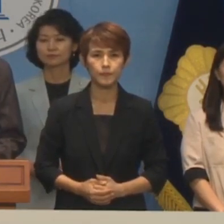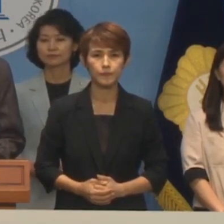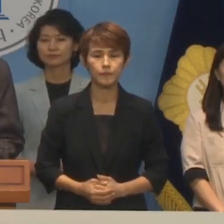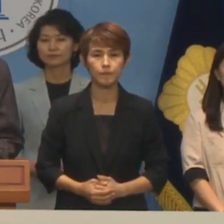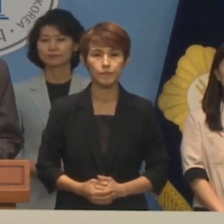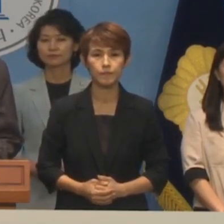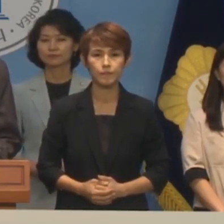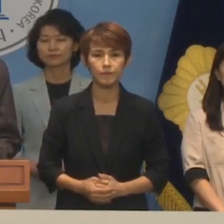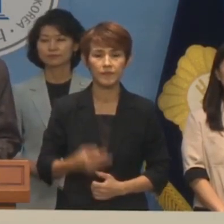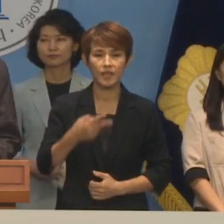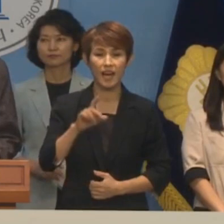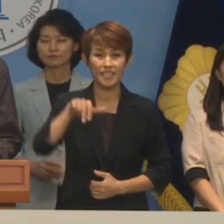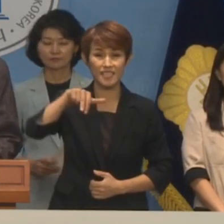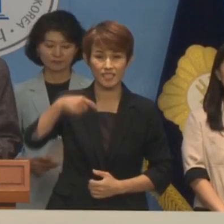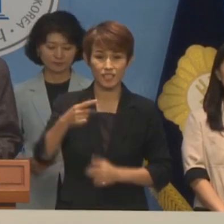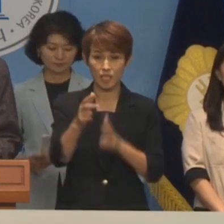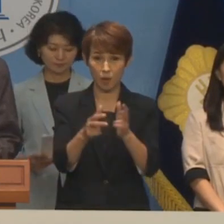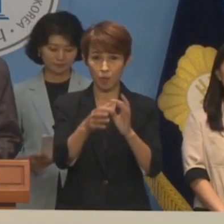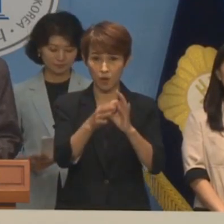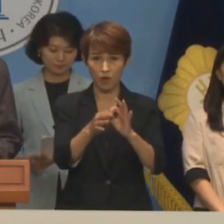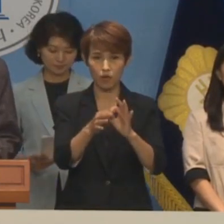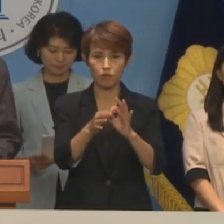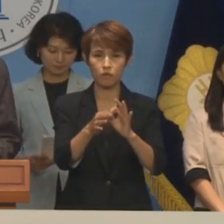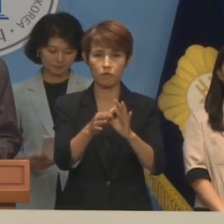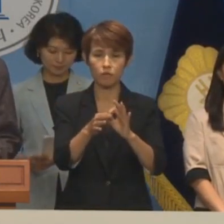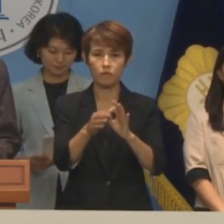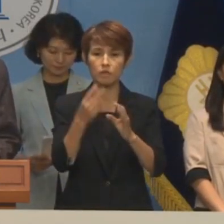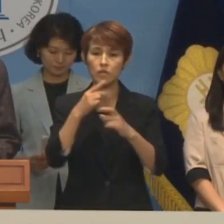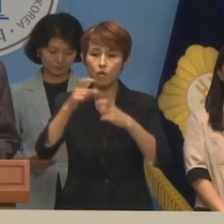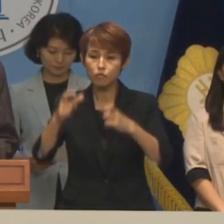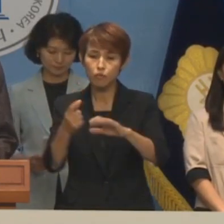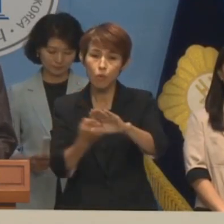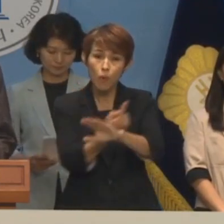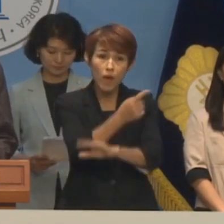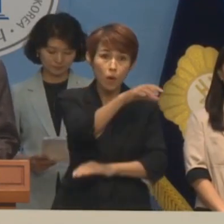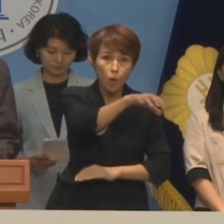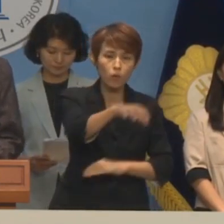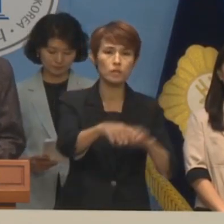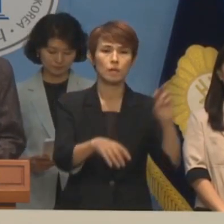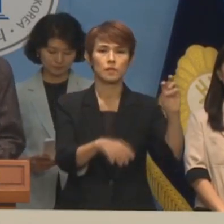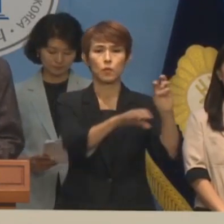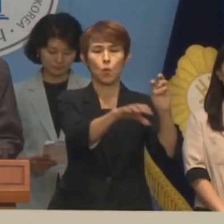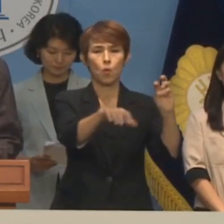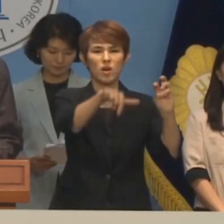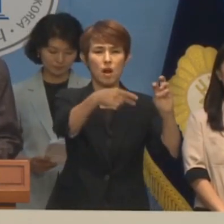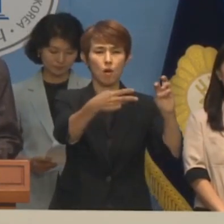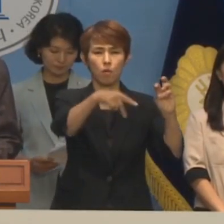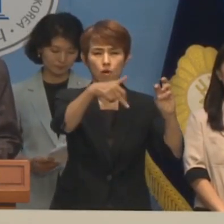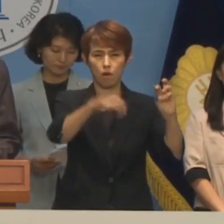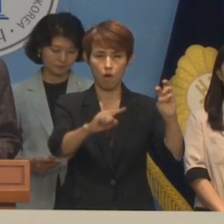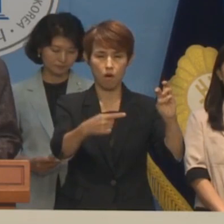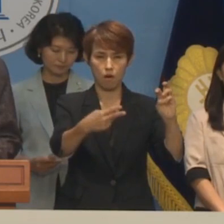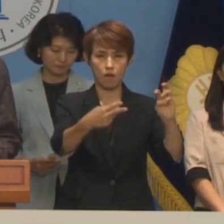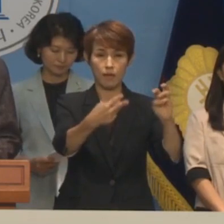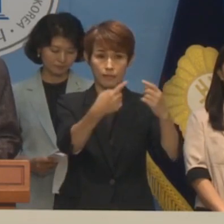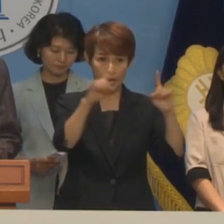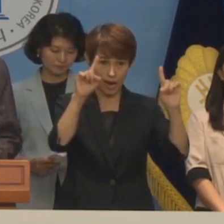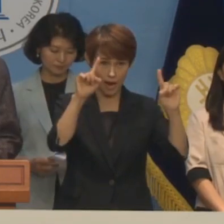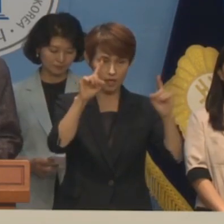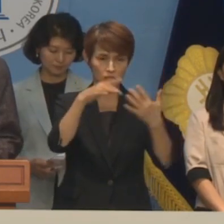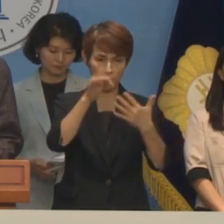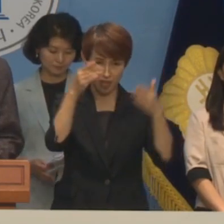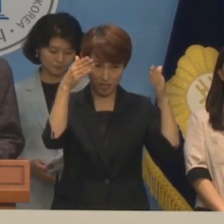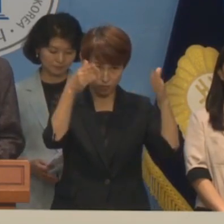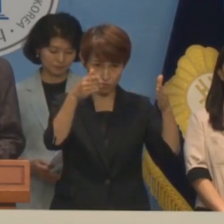그리고 라이 사업과 연계하여 비수도권 지역의 총 30개의 글로컬 대학을 선택과 집중을